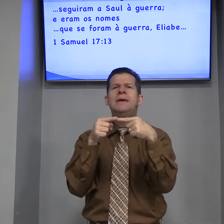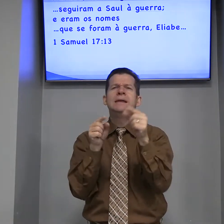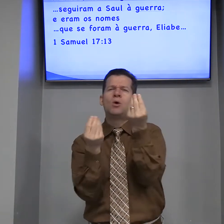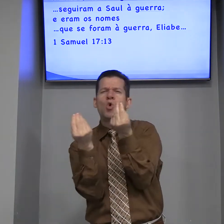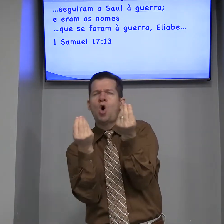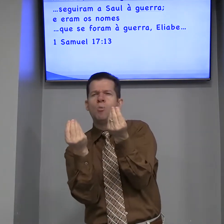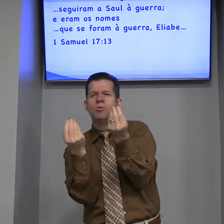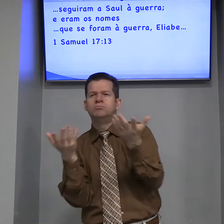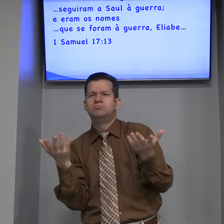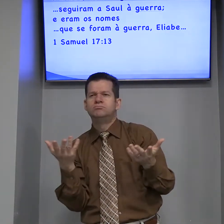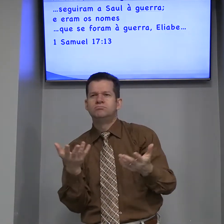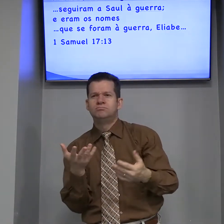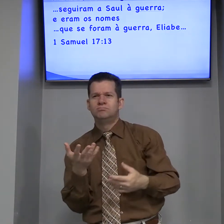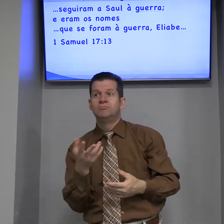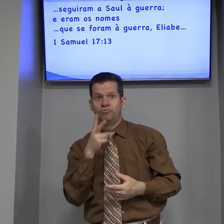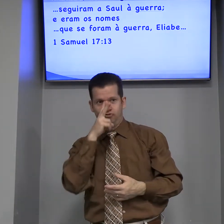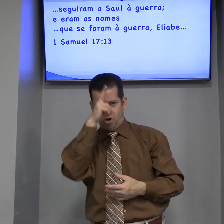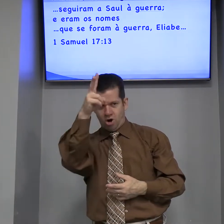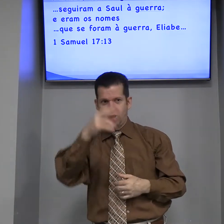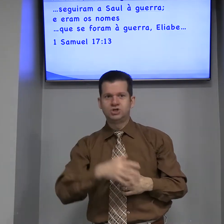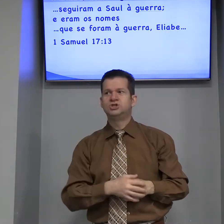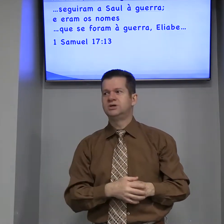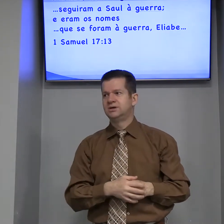combina como? Forte.